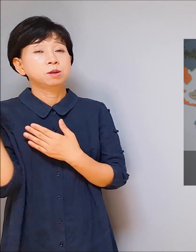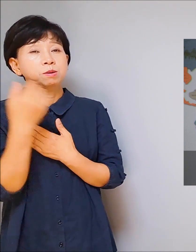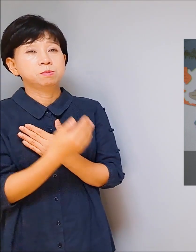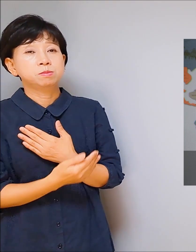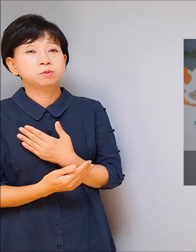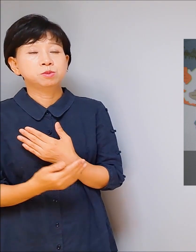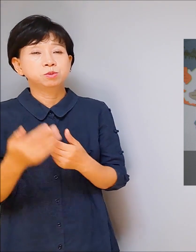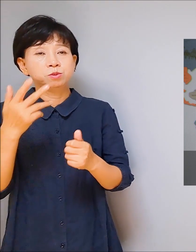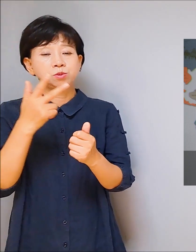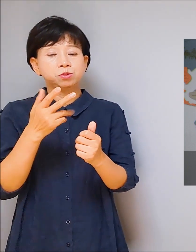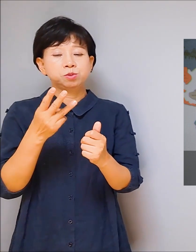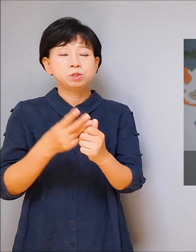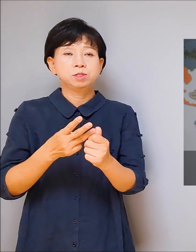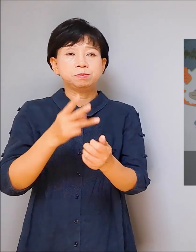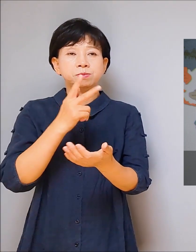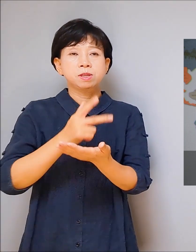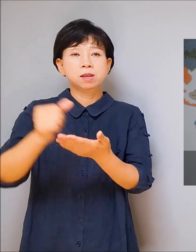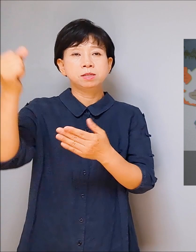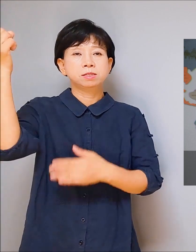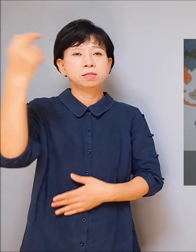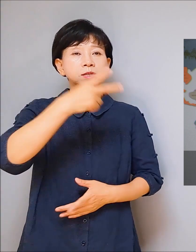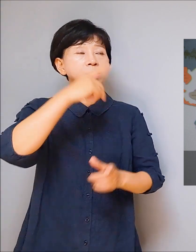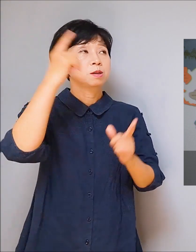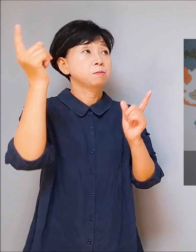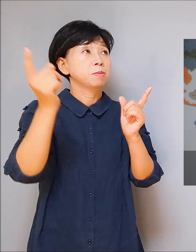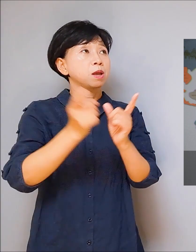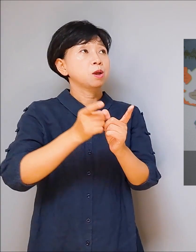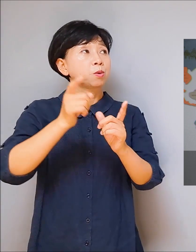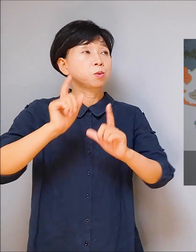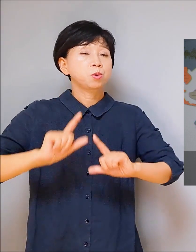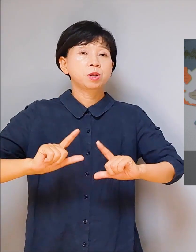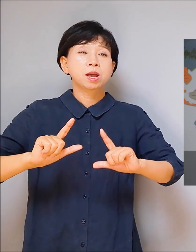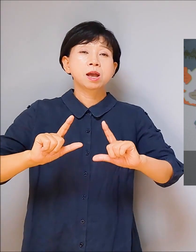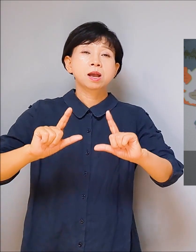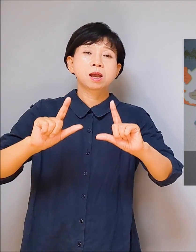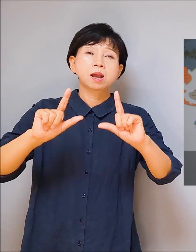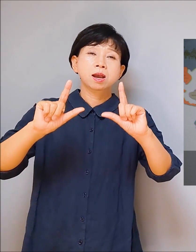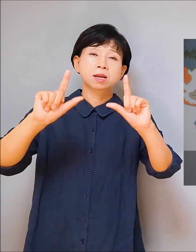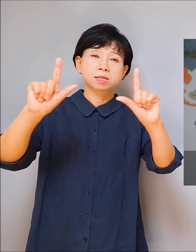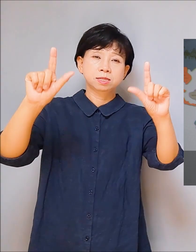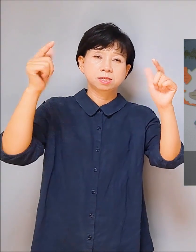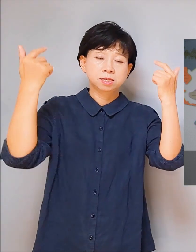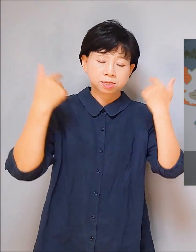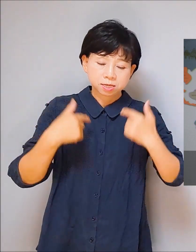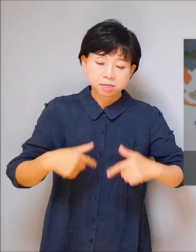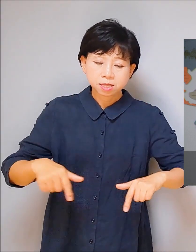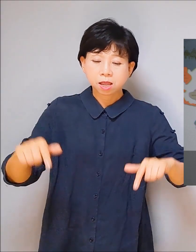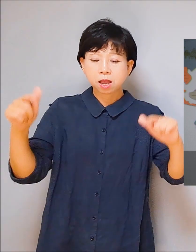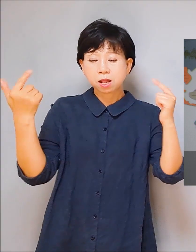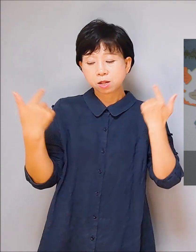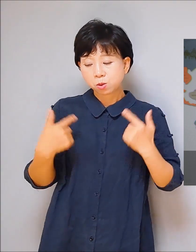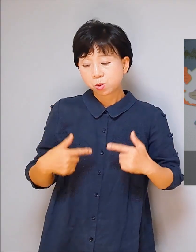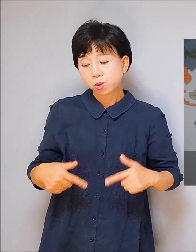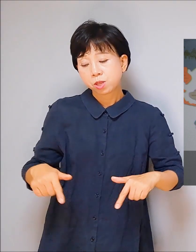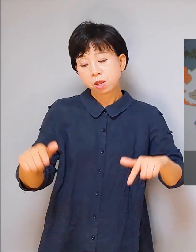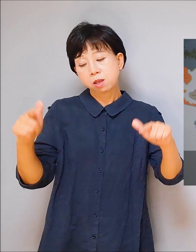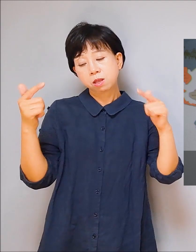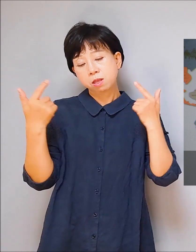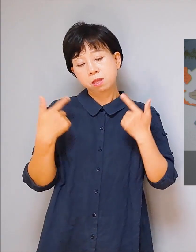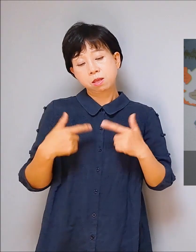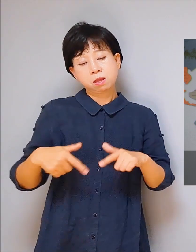가리라. 주님 다시 배울 날이